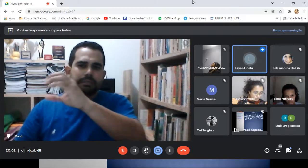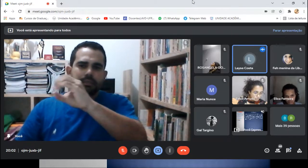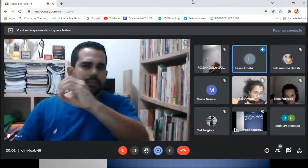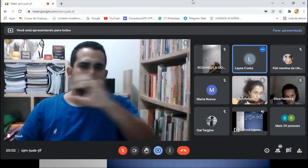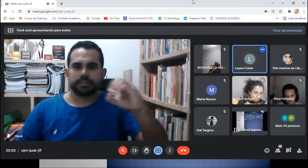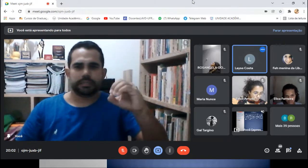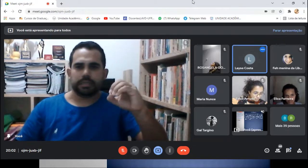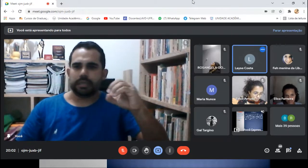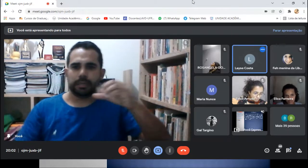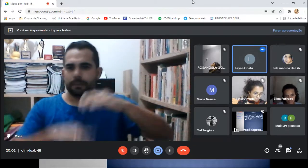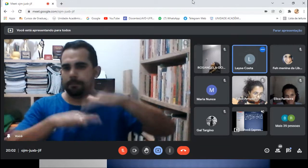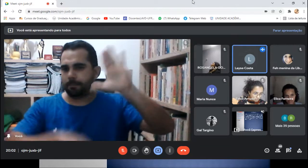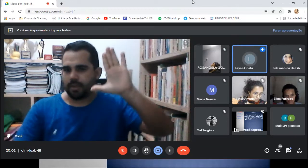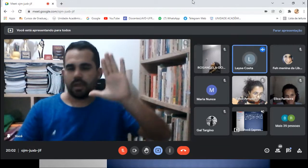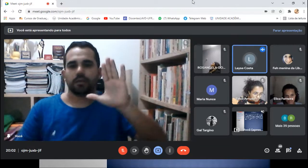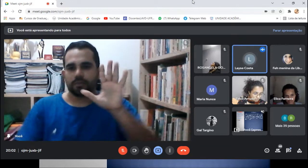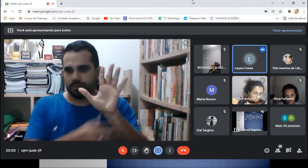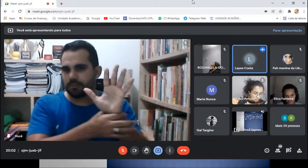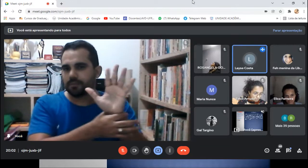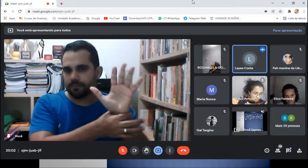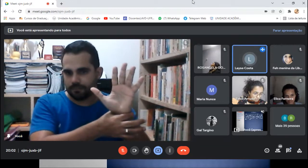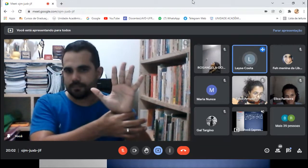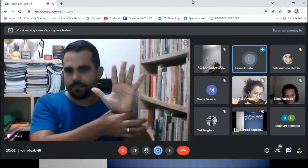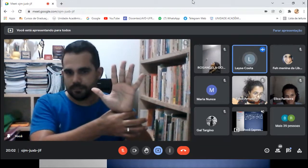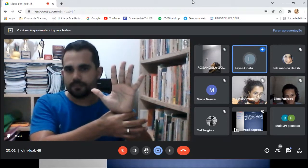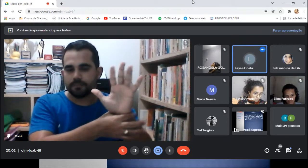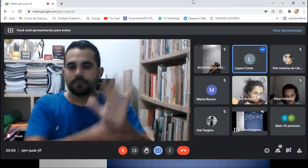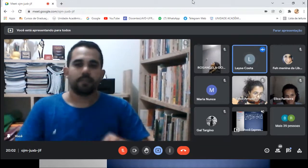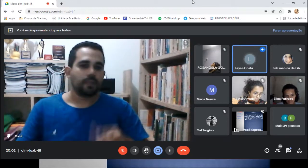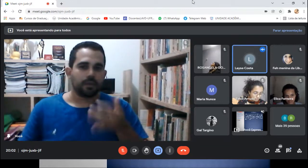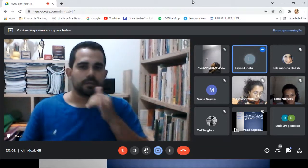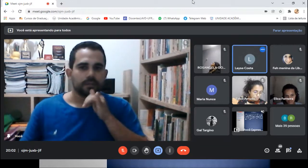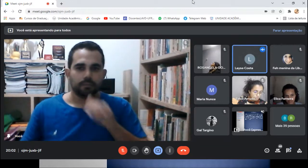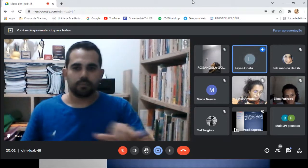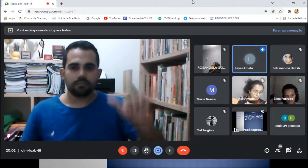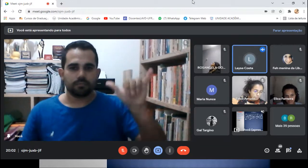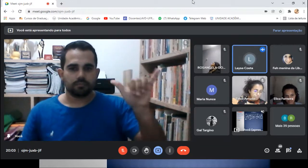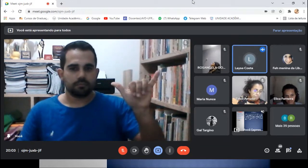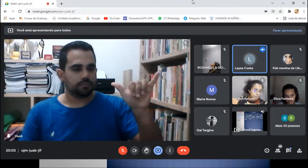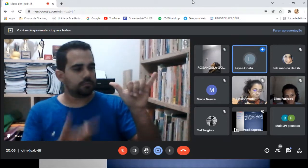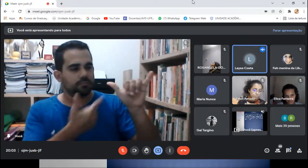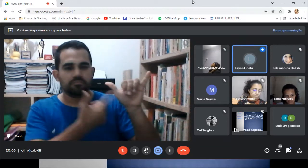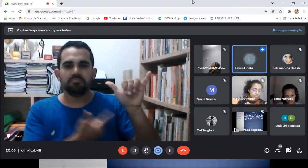mão, aproximadamente mais de 100 configurações de mão. Por exemplo, o